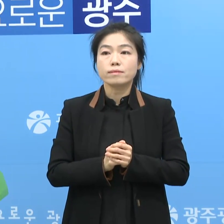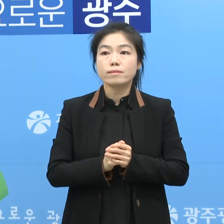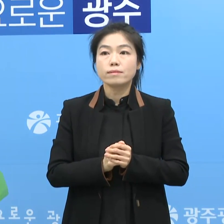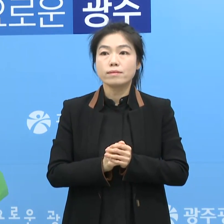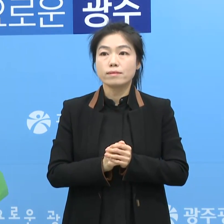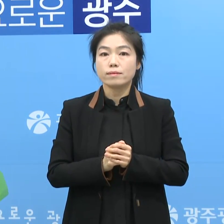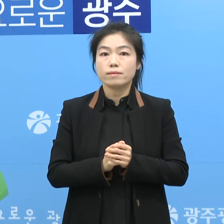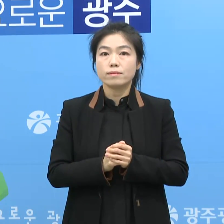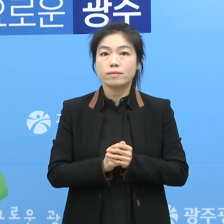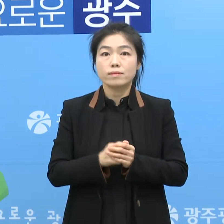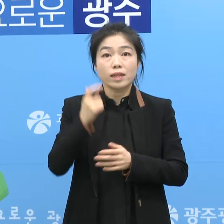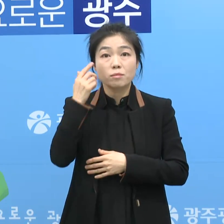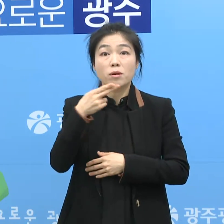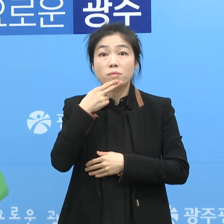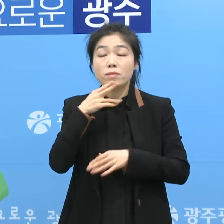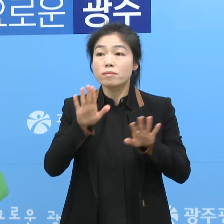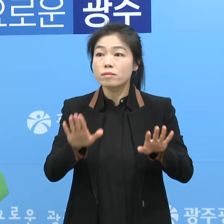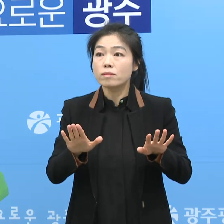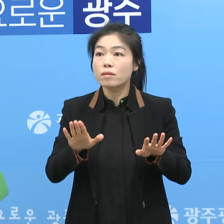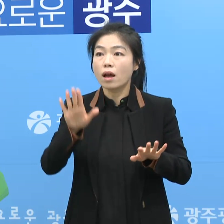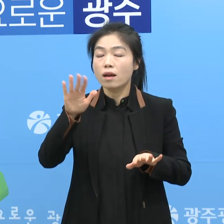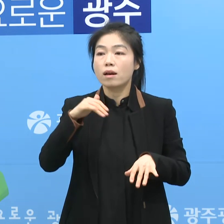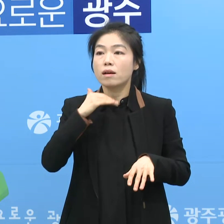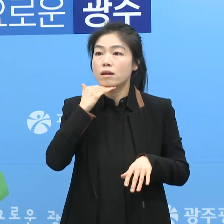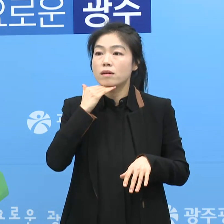예, 질문 없으시면 이상으로.